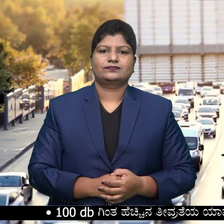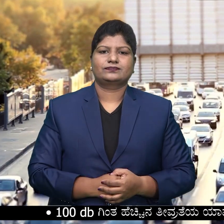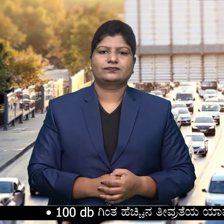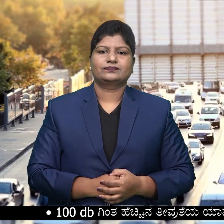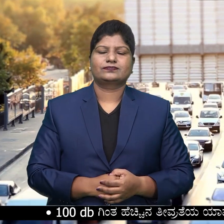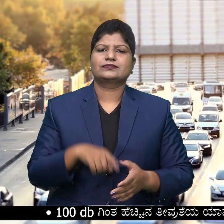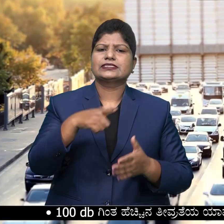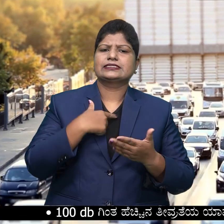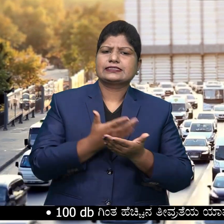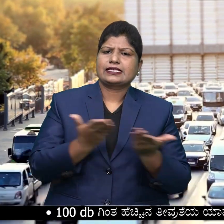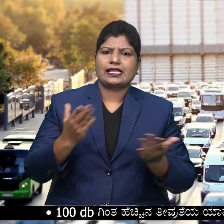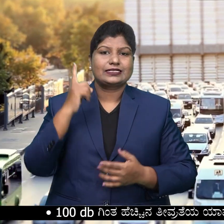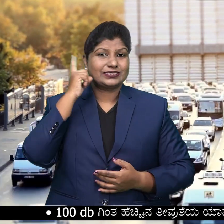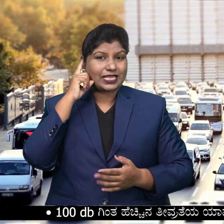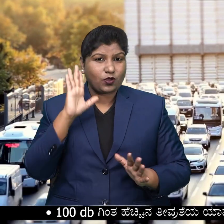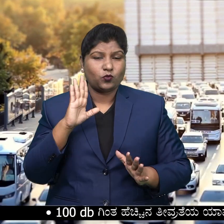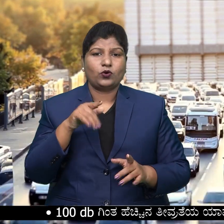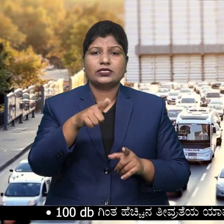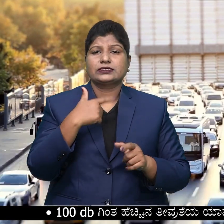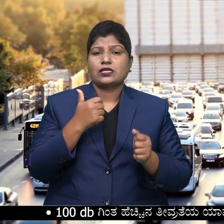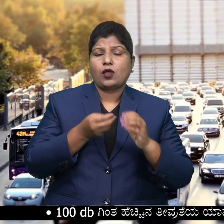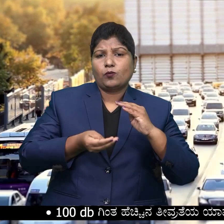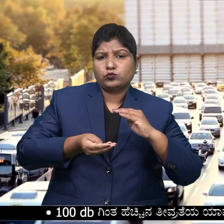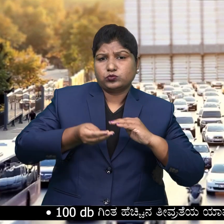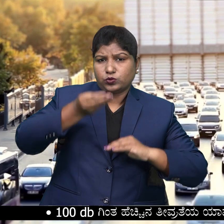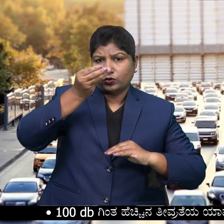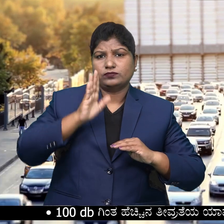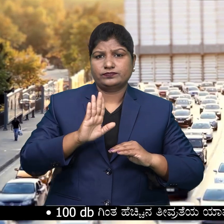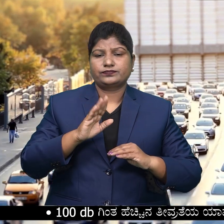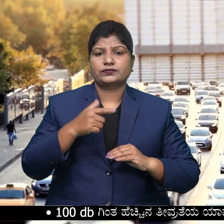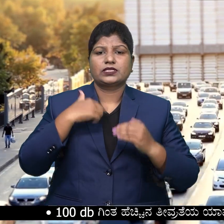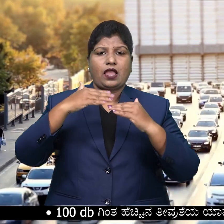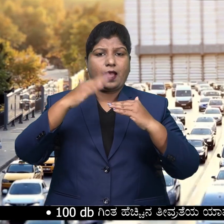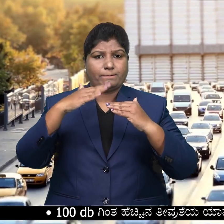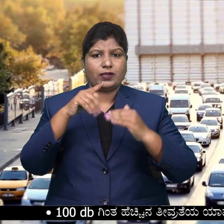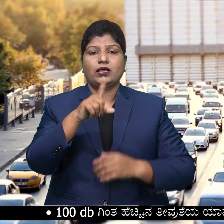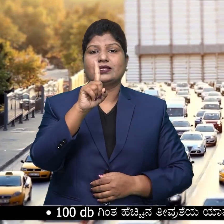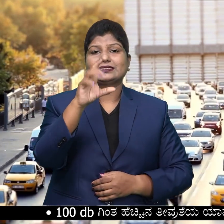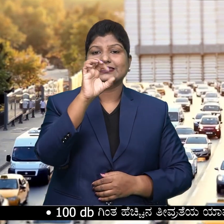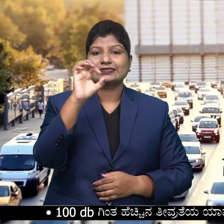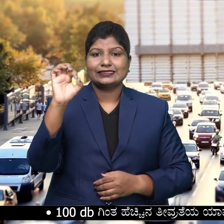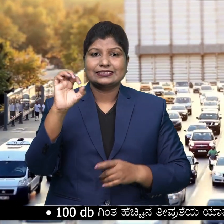100 ಡಿಬಿಗಿಂತ ಹೆಚ್ಚಿನ ತೀವ್ರತೆಯ ಯಾವುದೇ ಶಬ್ದವು ಮಾನವನ ಕಿವಿಗಳಿಗೆ ಹಾನಿಕಾರಕವಾಗಿದೆ.